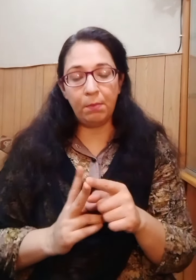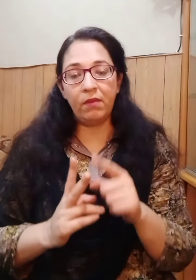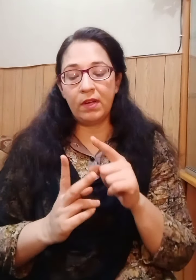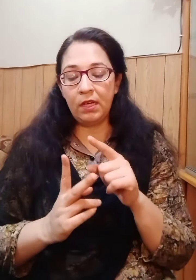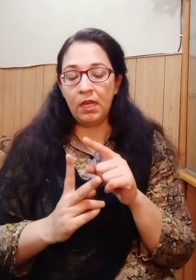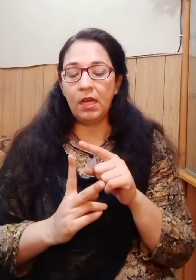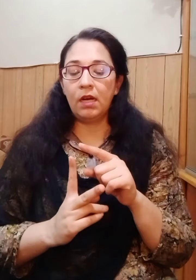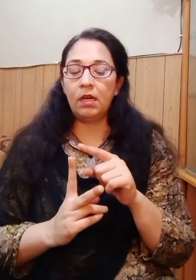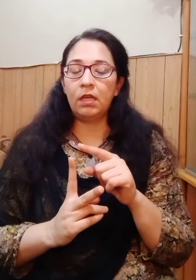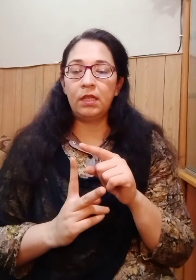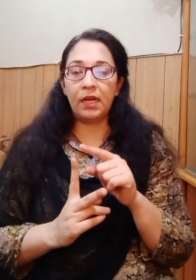नंबर वन